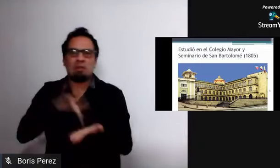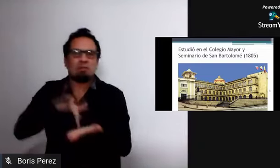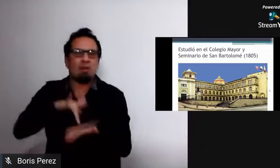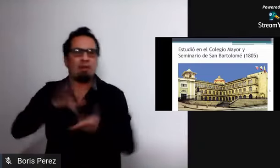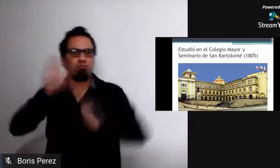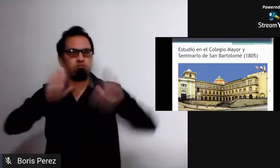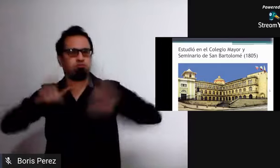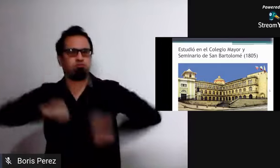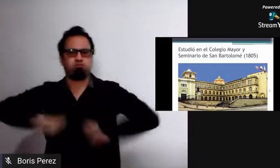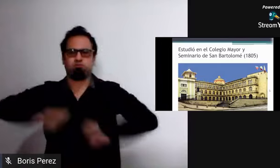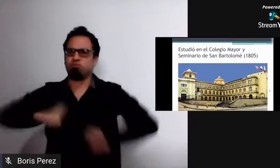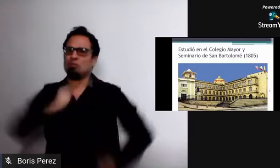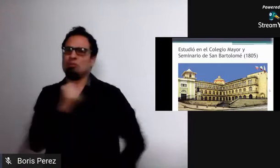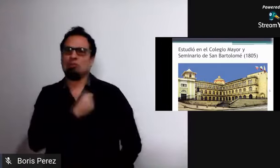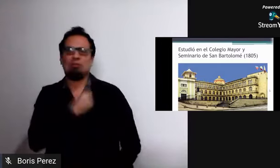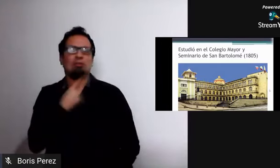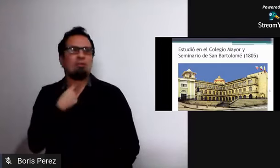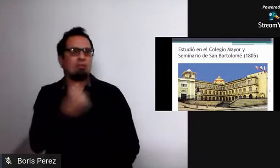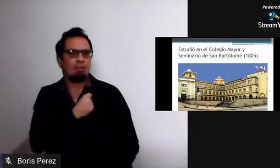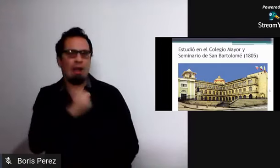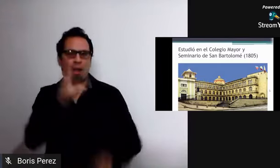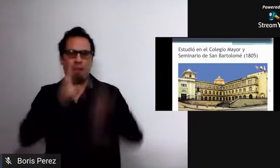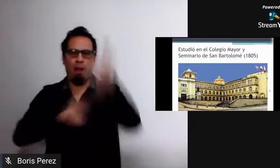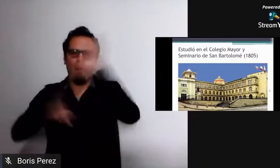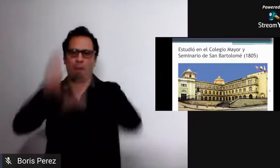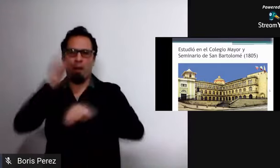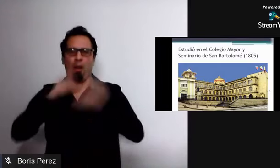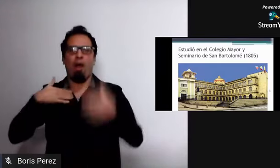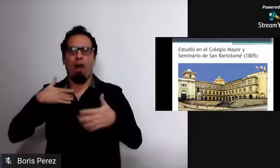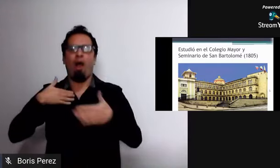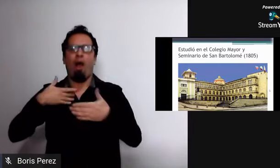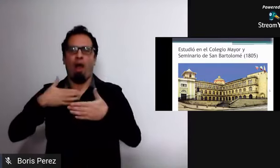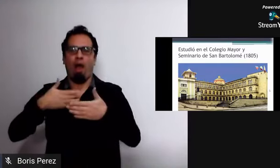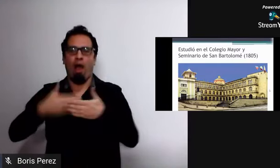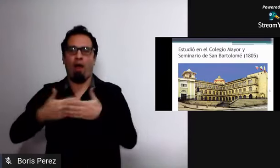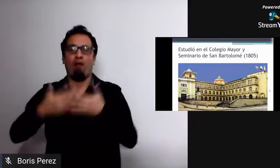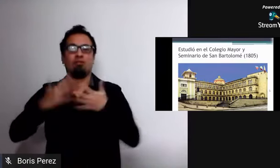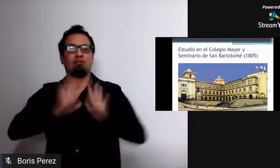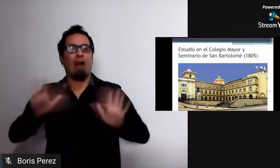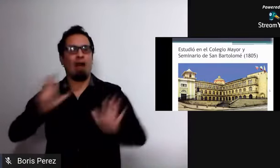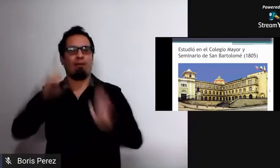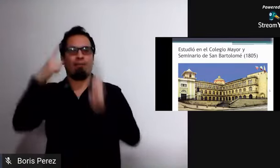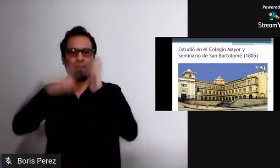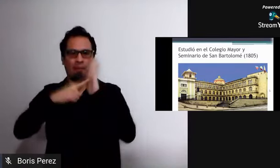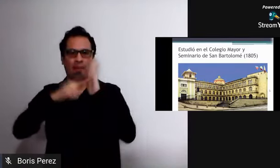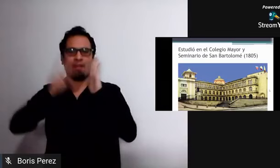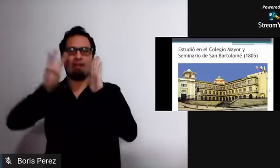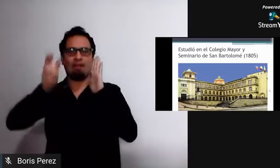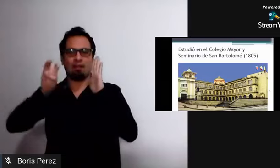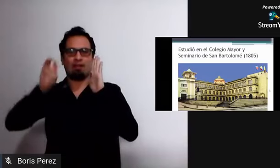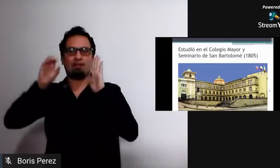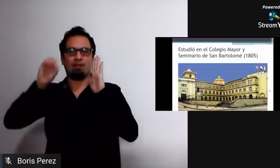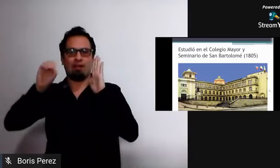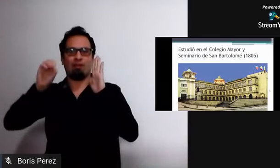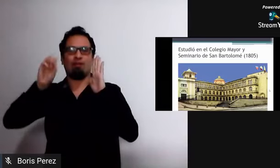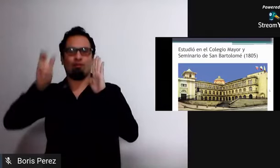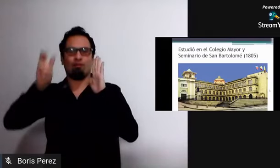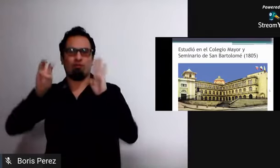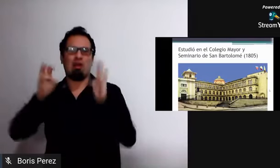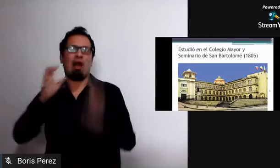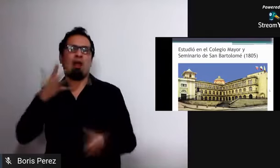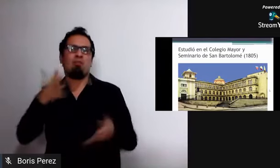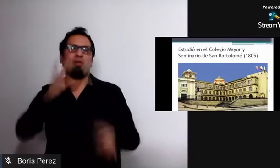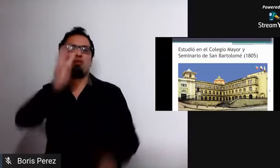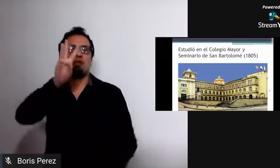era el conocimiento más importante de esa época. Así que él se apasionó mucho por conocer sobre